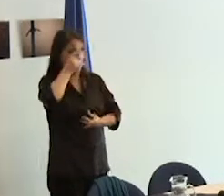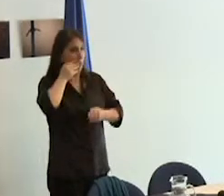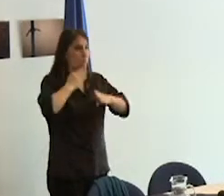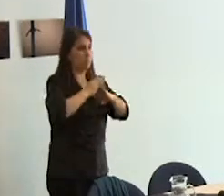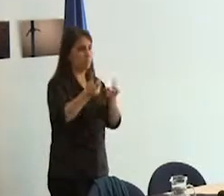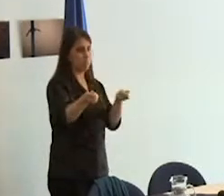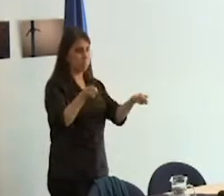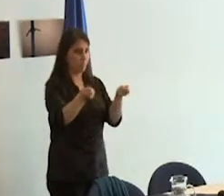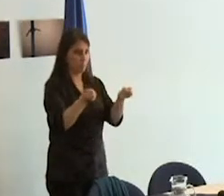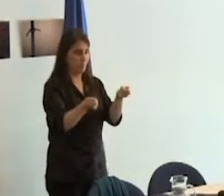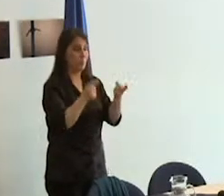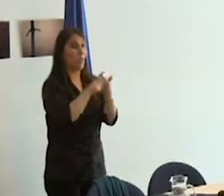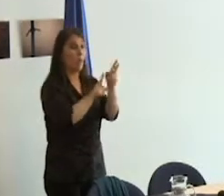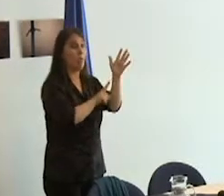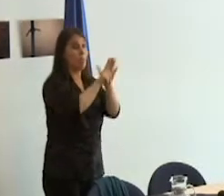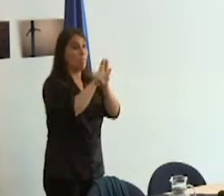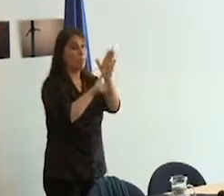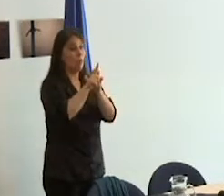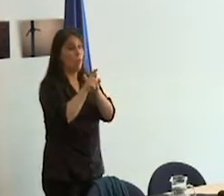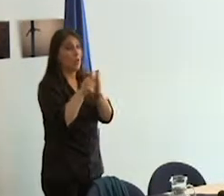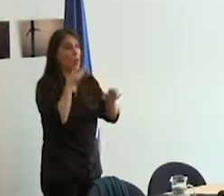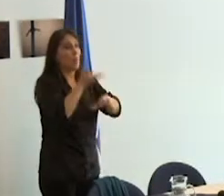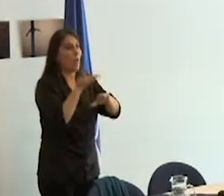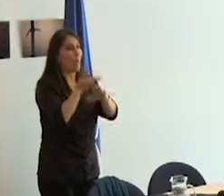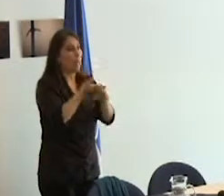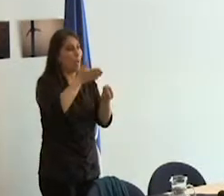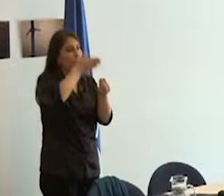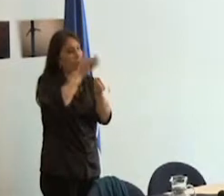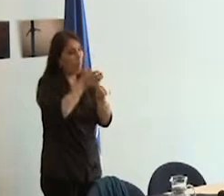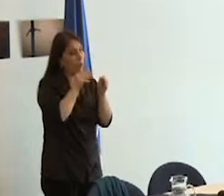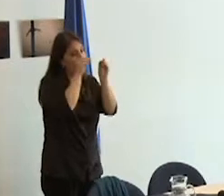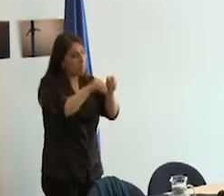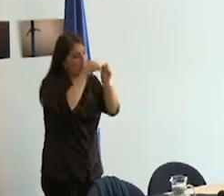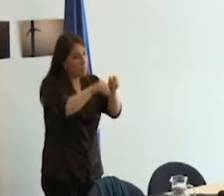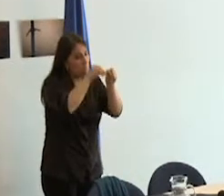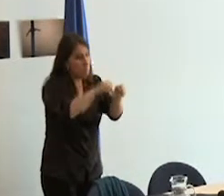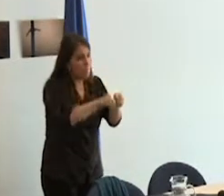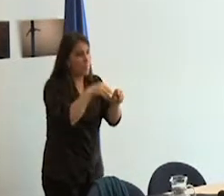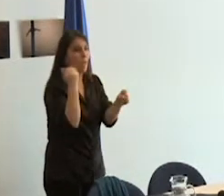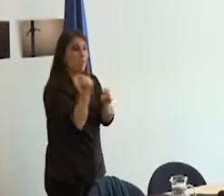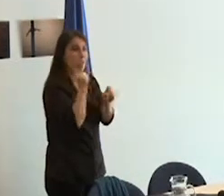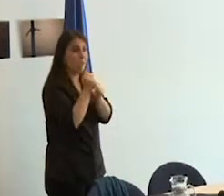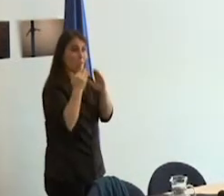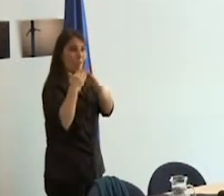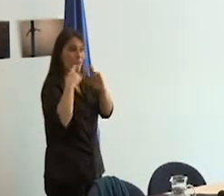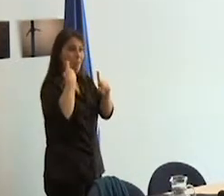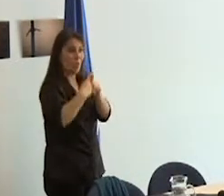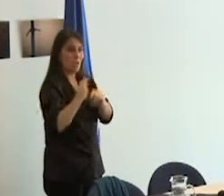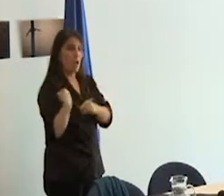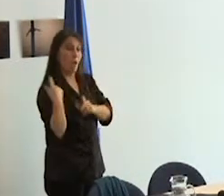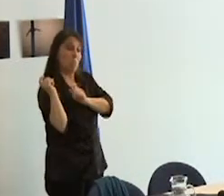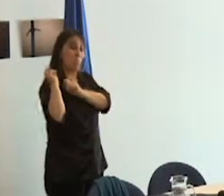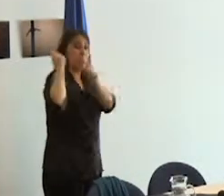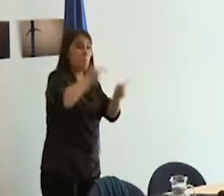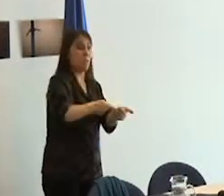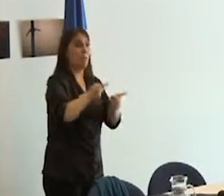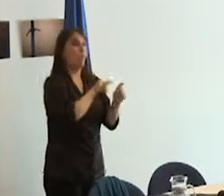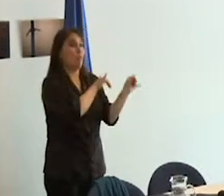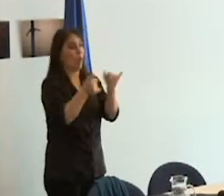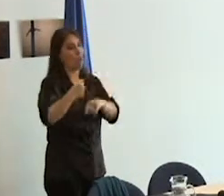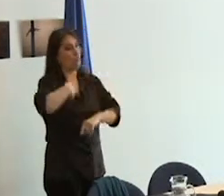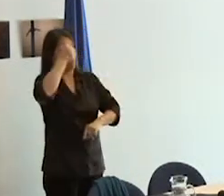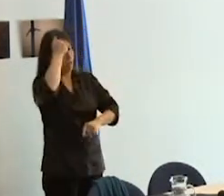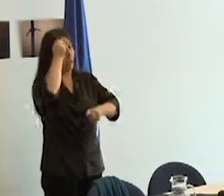Aquí se desarrollan las propuestas evangelizadoras y el trabajo de la Iglesia como docente a través de las